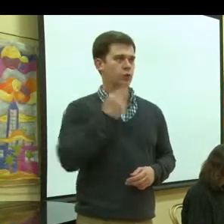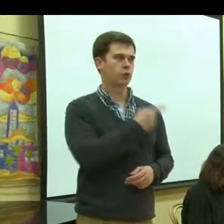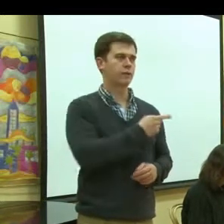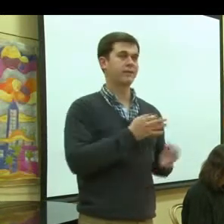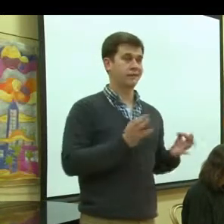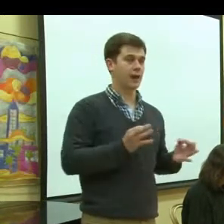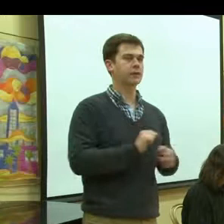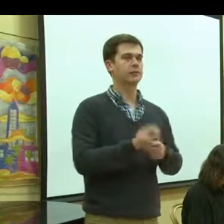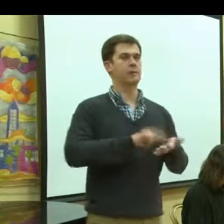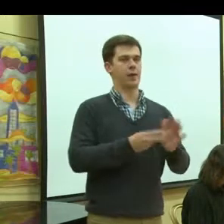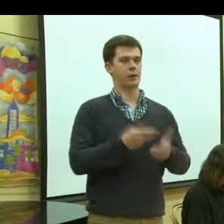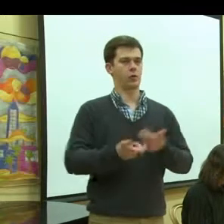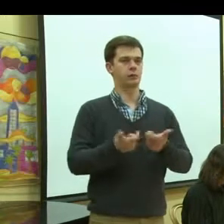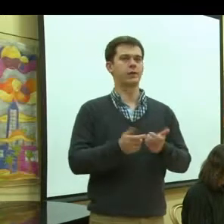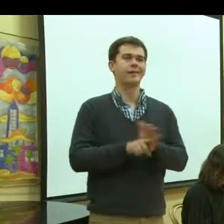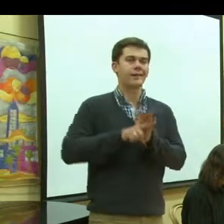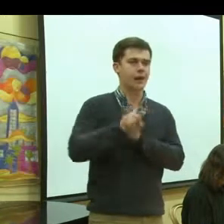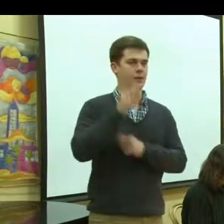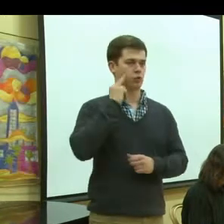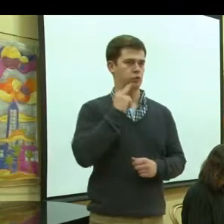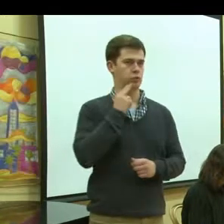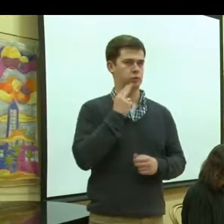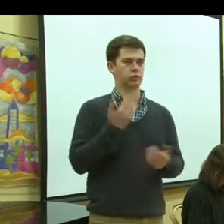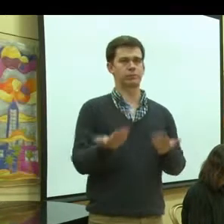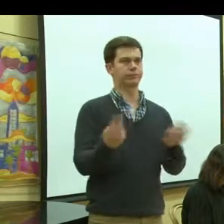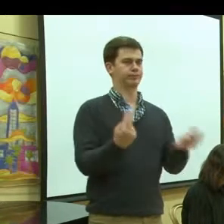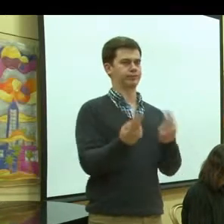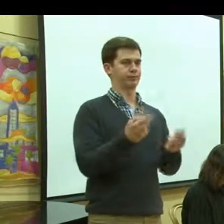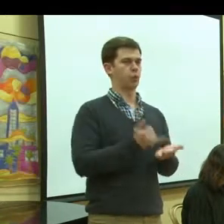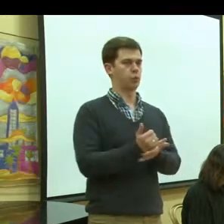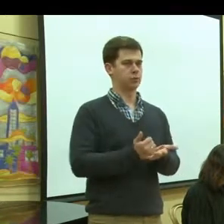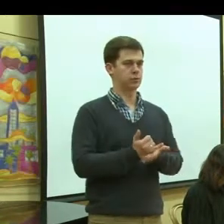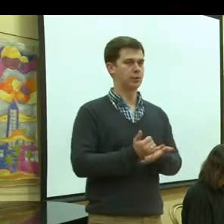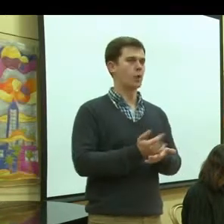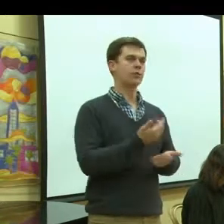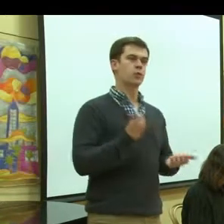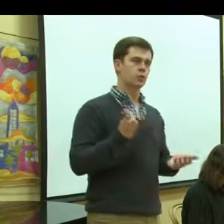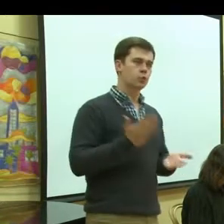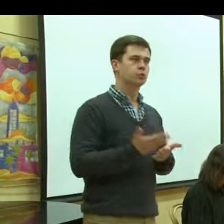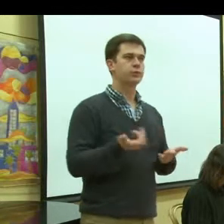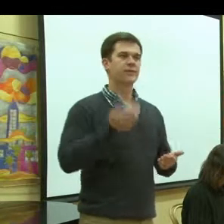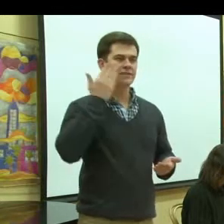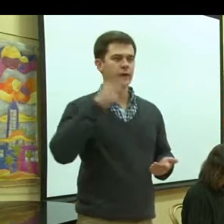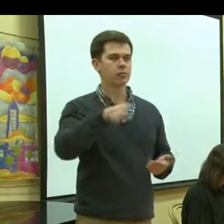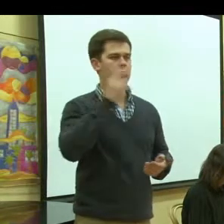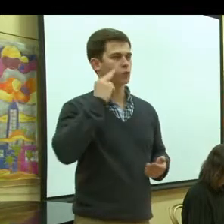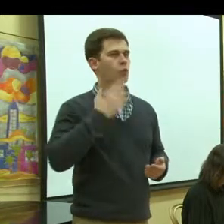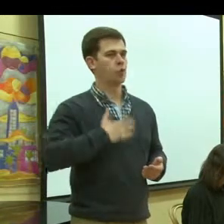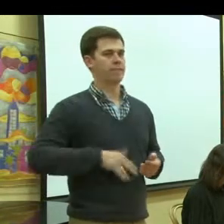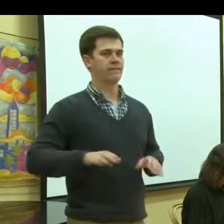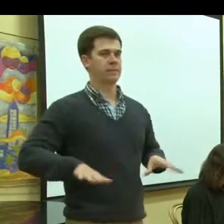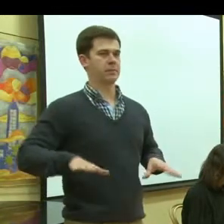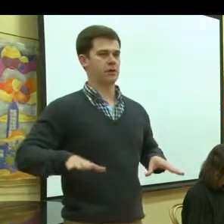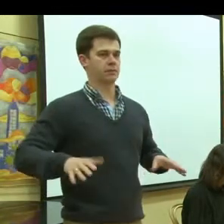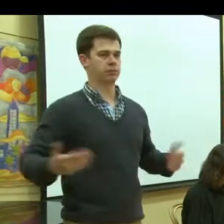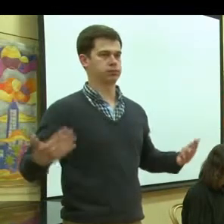etapie opracowywania takiej metody właśnie dla osób, które nie słyszą, tutaj jakby bazując na wibracjach i żeby te osoby też mogły